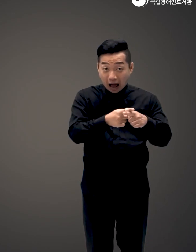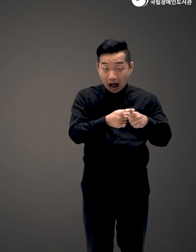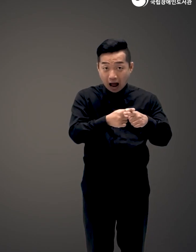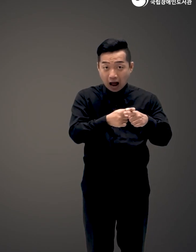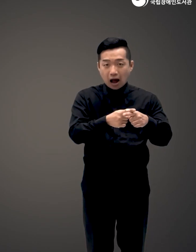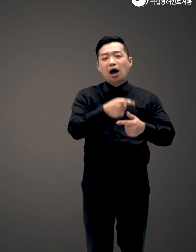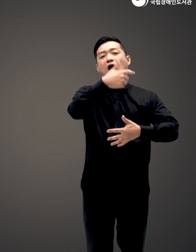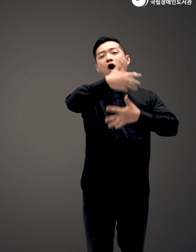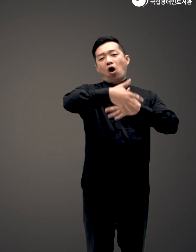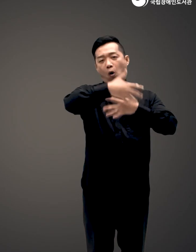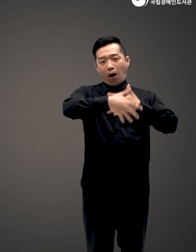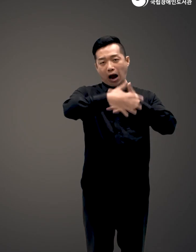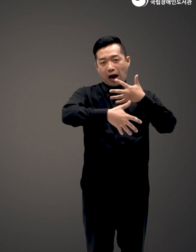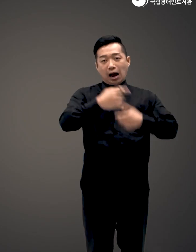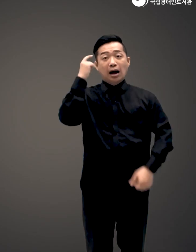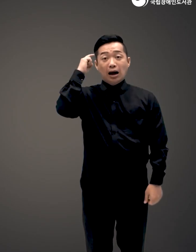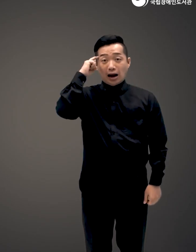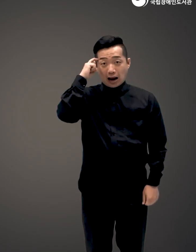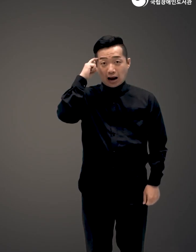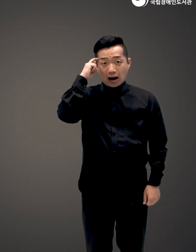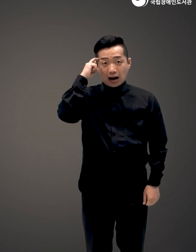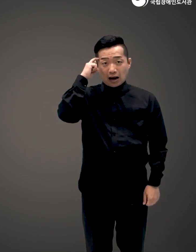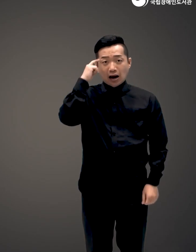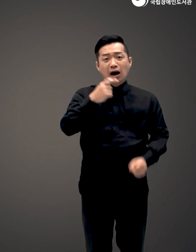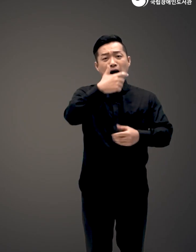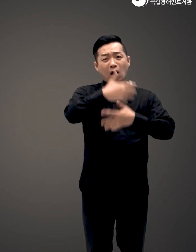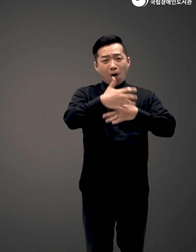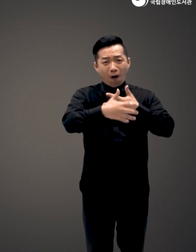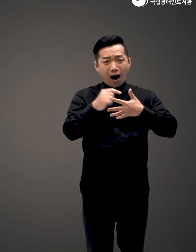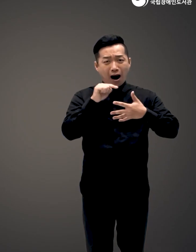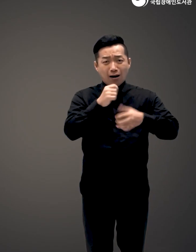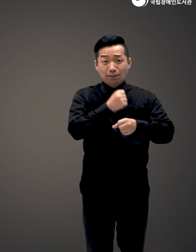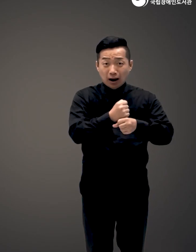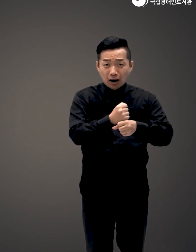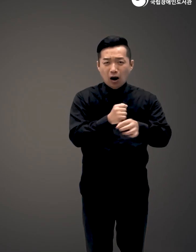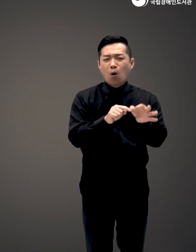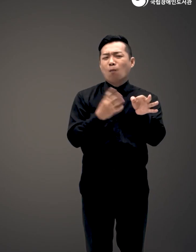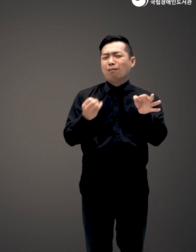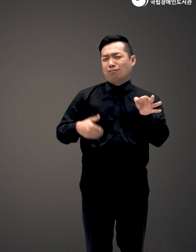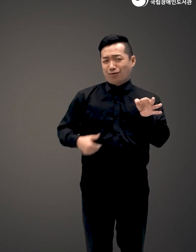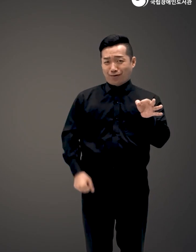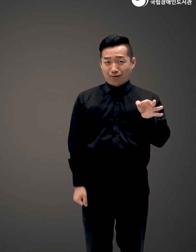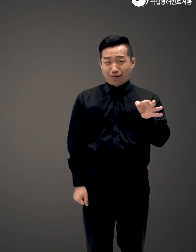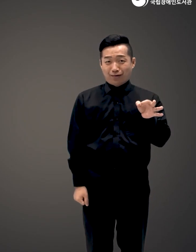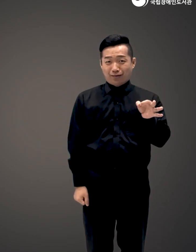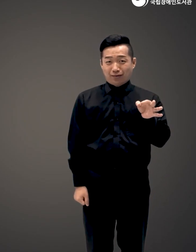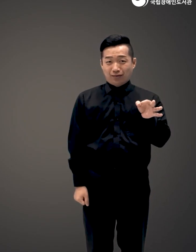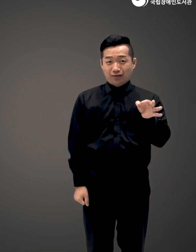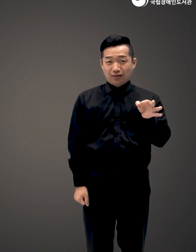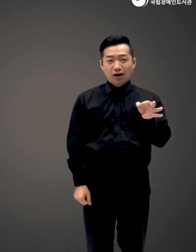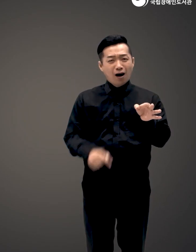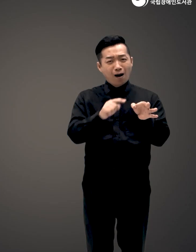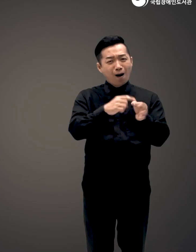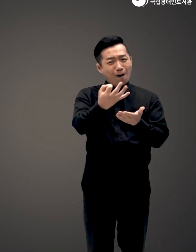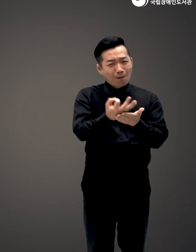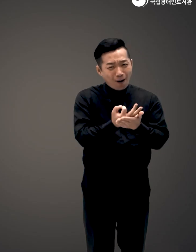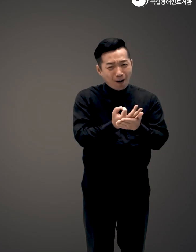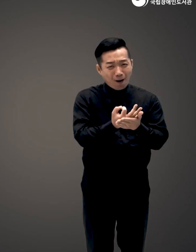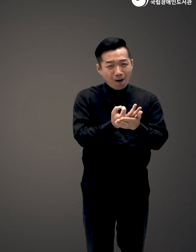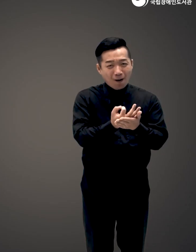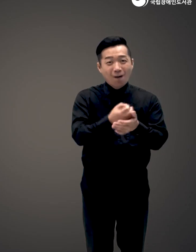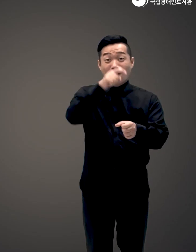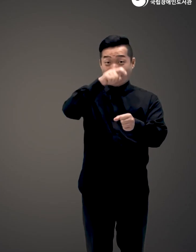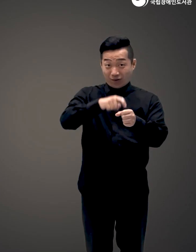생각하다가 영화를 사실은 하려고 생각을 했는데 영화를 하려면 돈이 있어야 되잖아요. 그래서 그